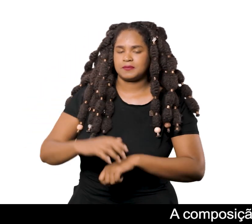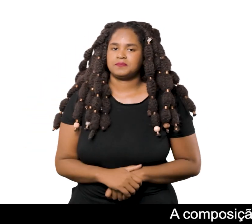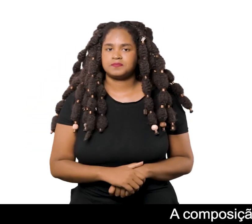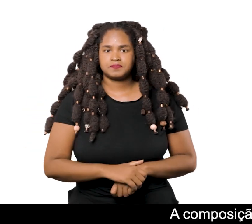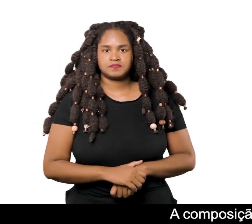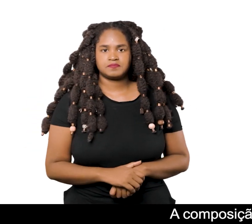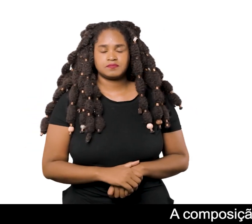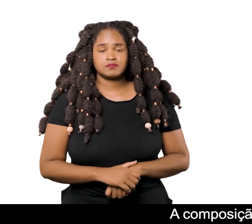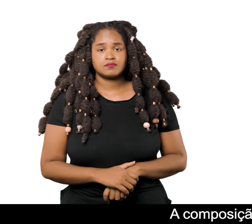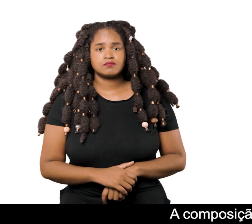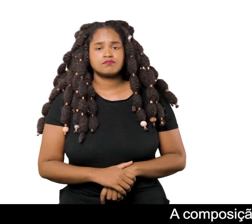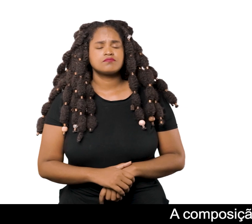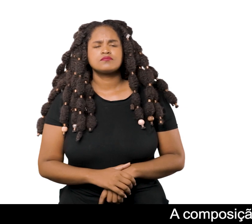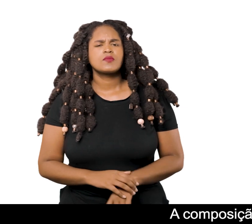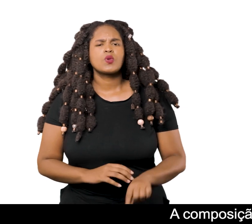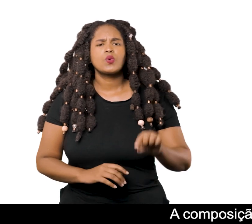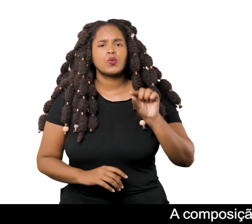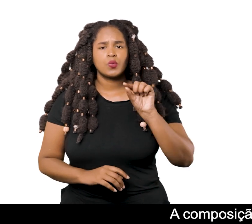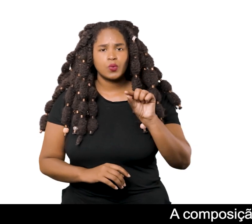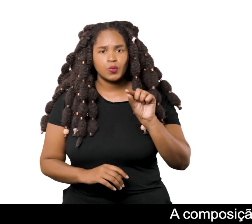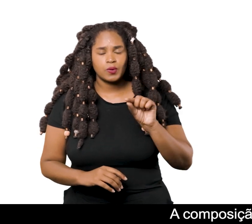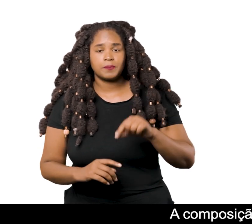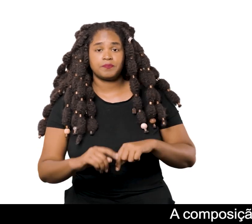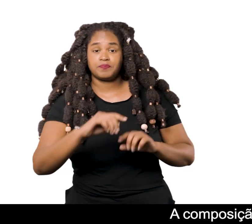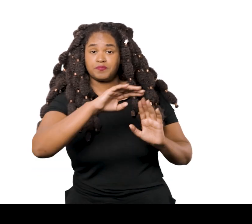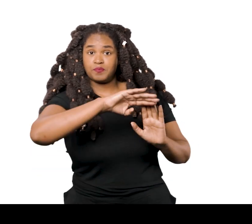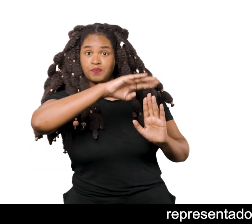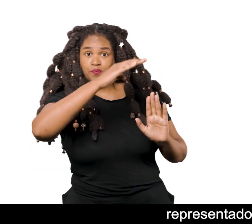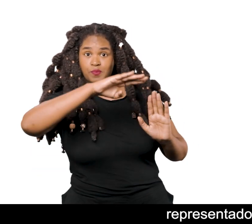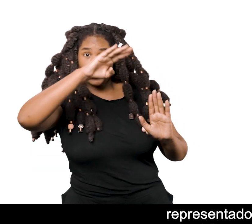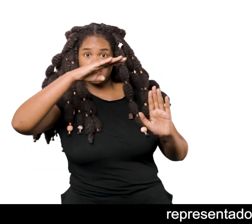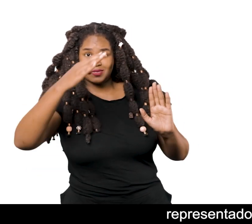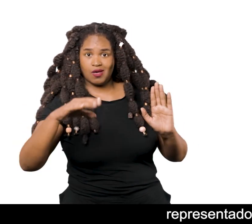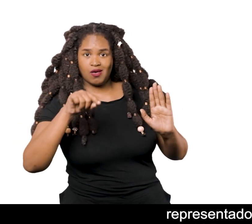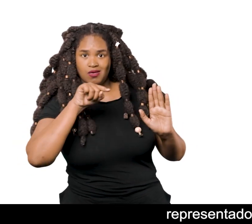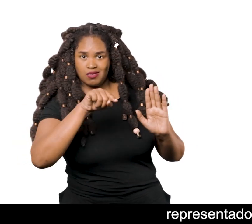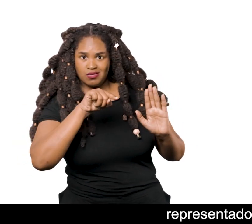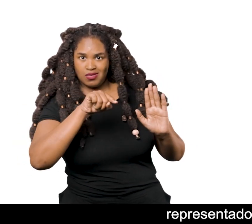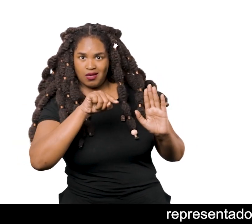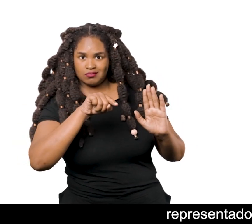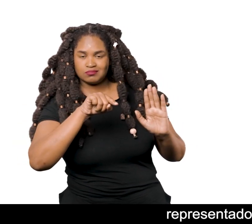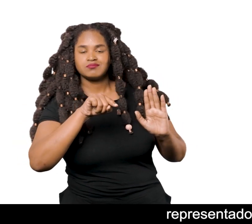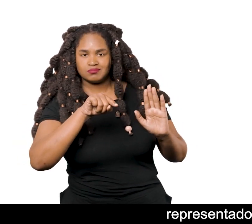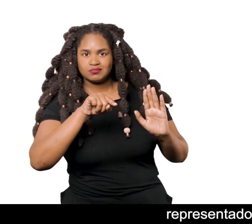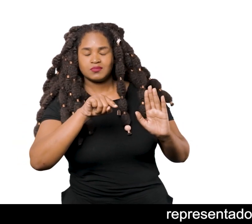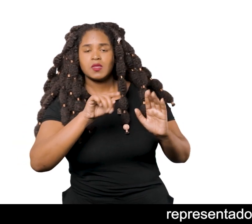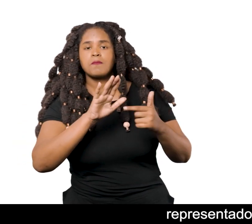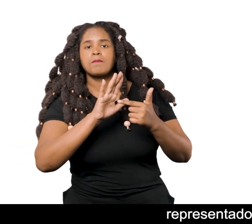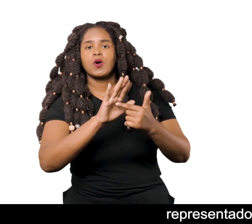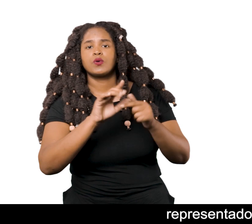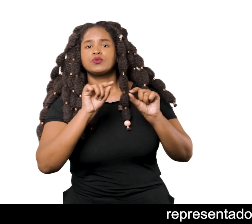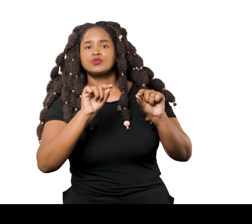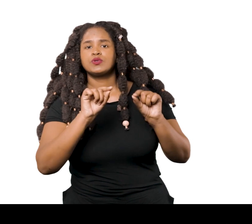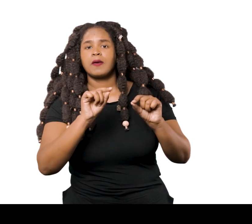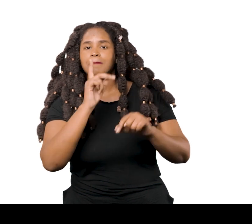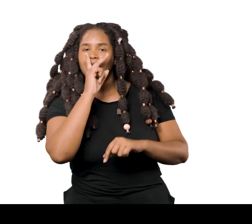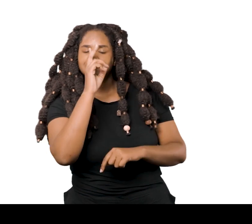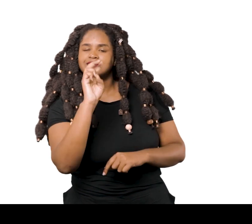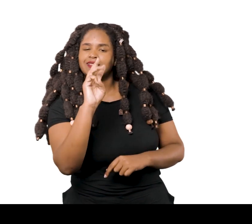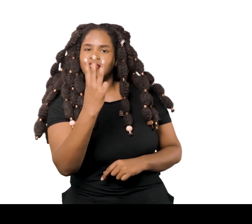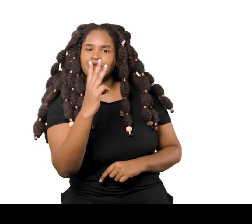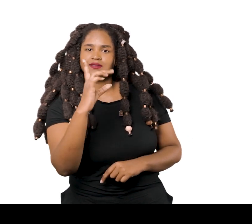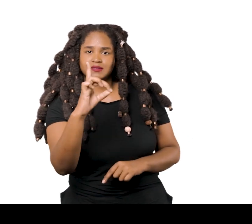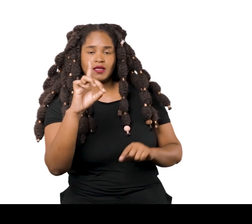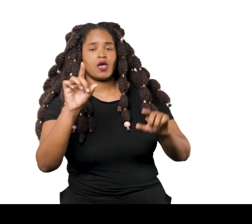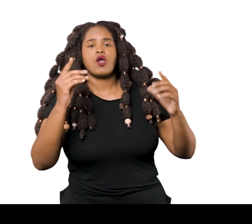A composição se refere ao cume de uma montanha, representado pela ilusão de tridimensionalidade por meio